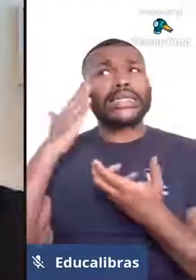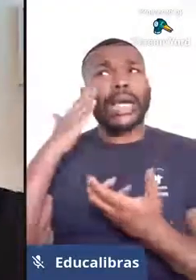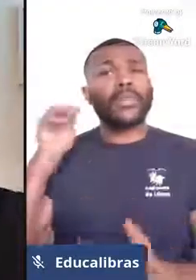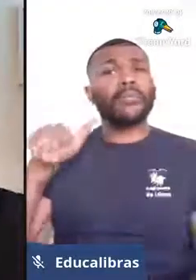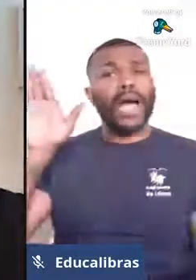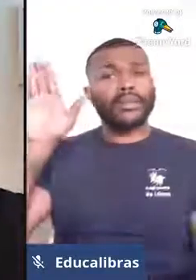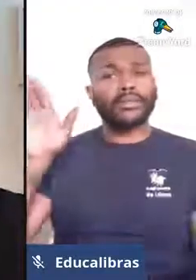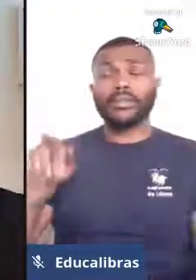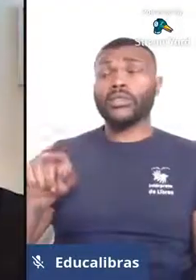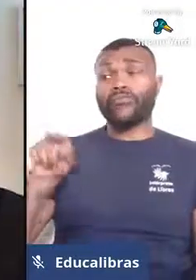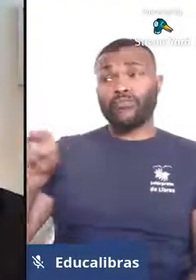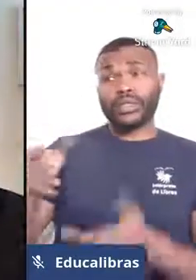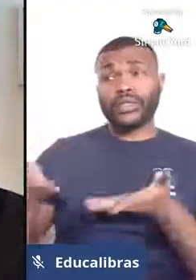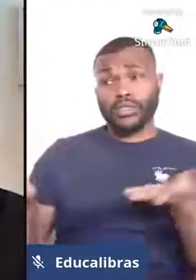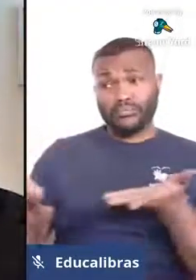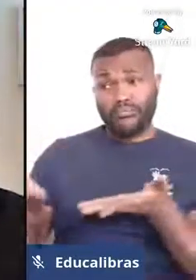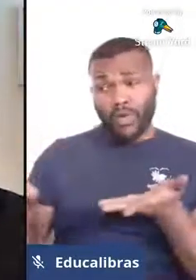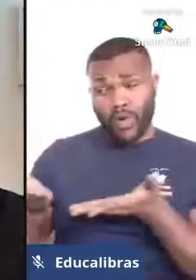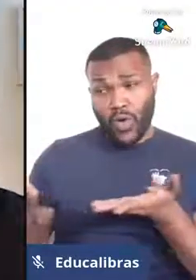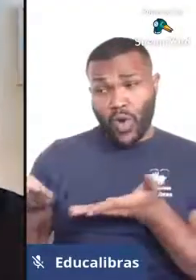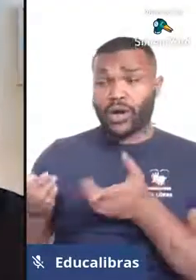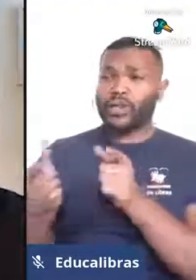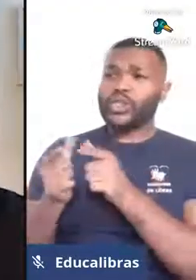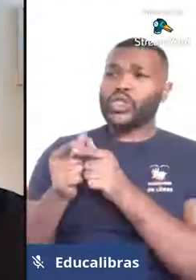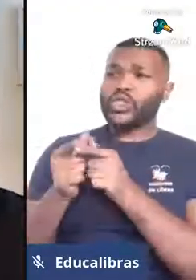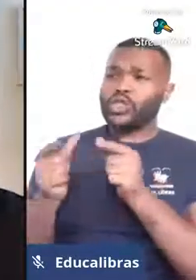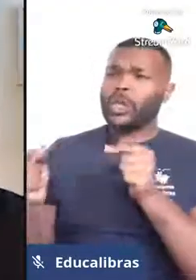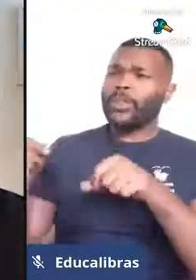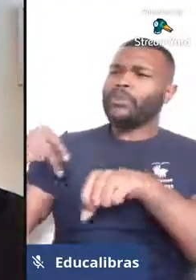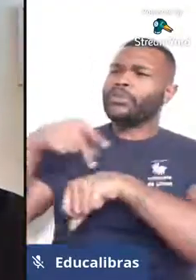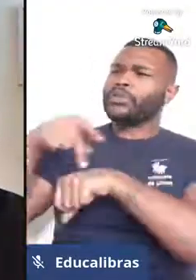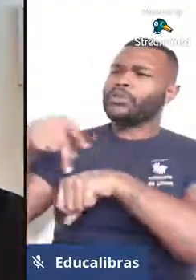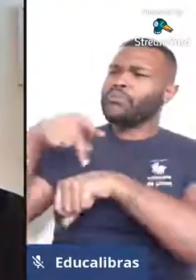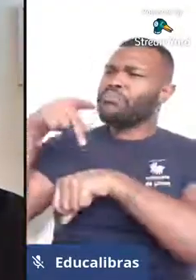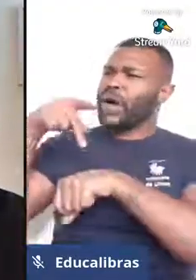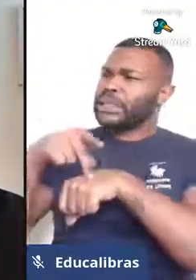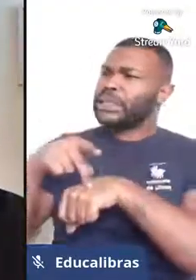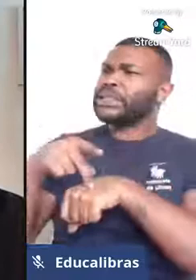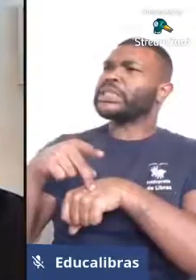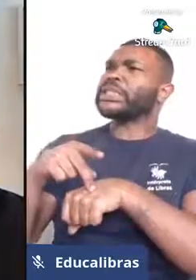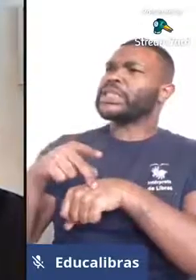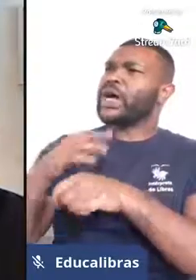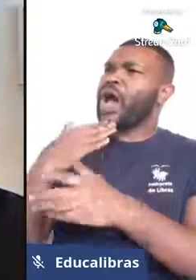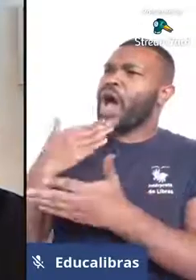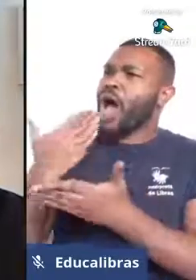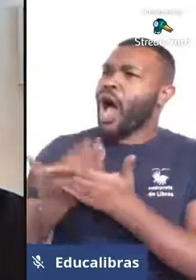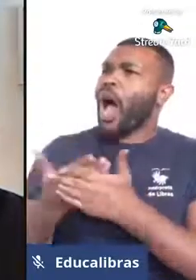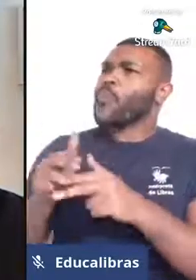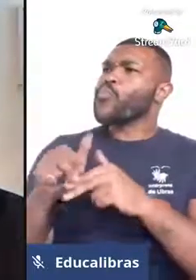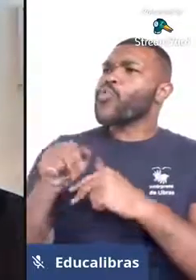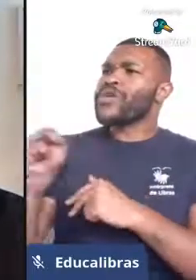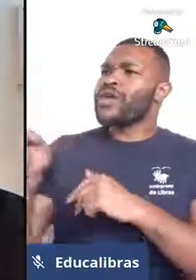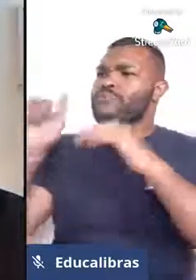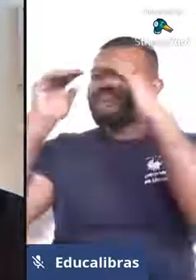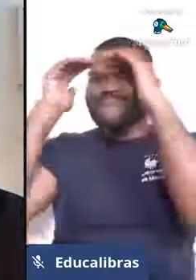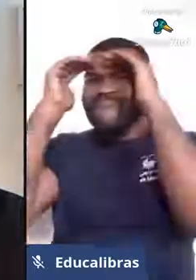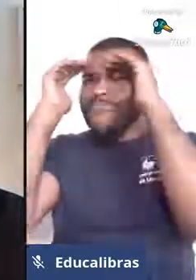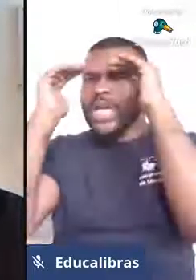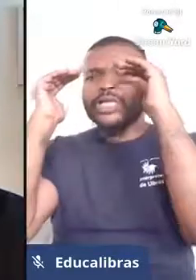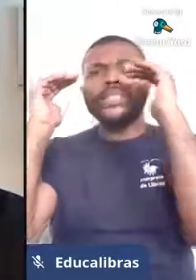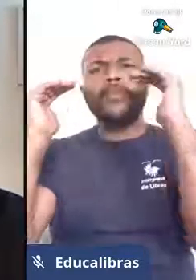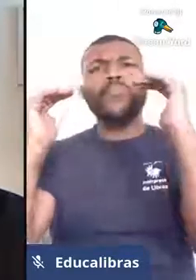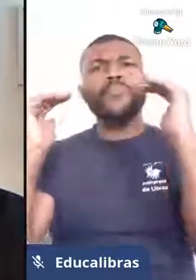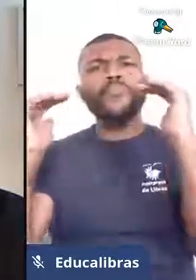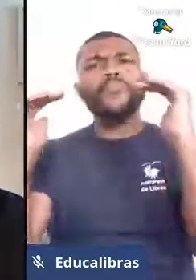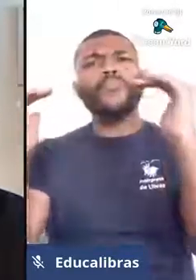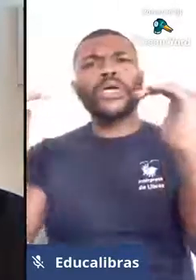está ali... O Japão é um dos países que se notabilizam pelo respeito, pelo menos na atenção